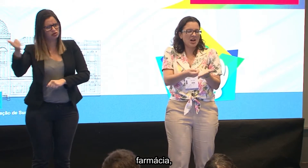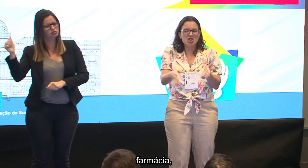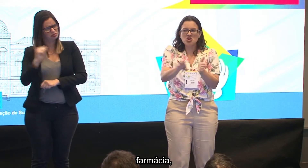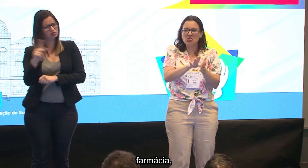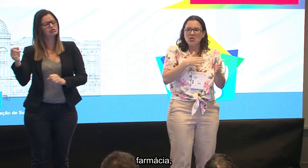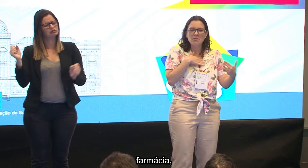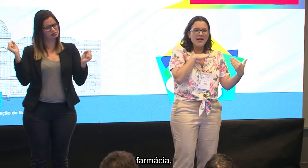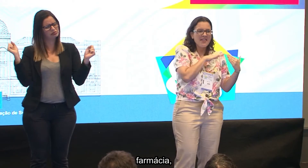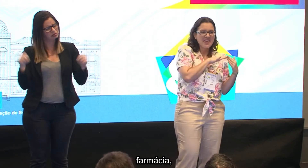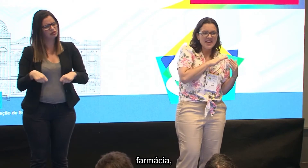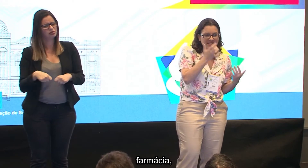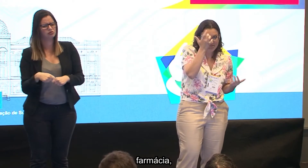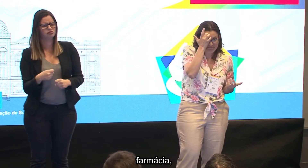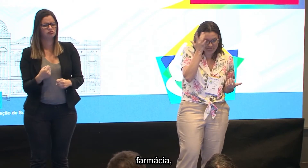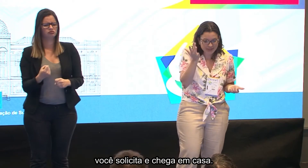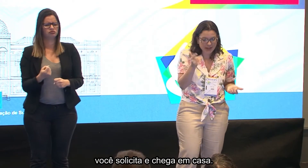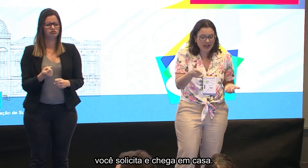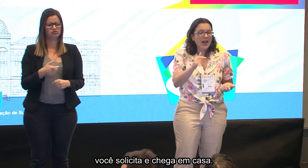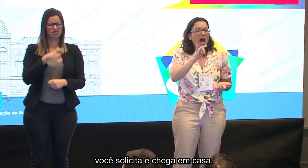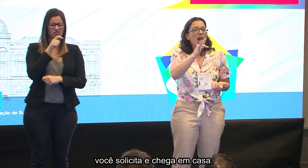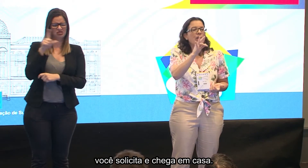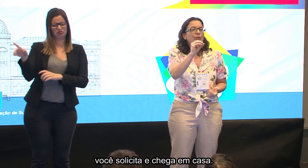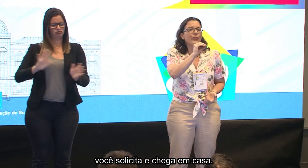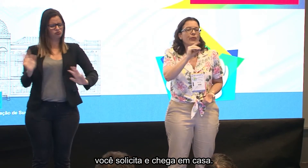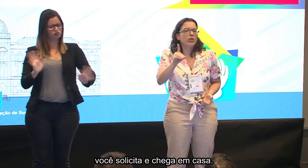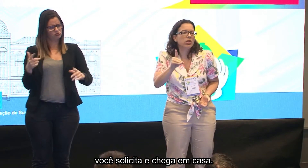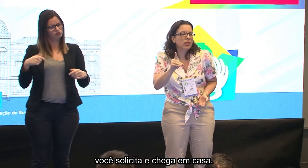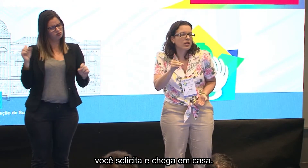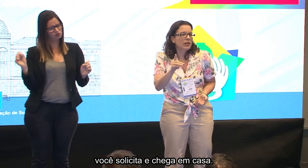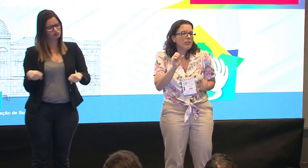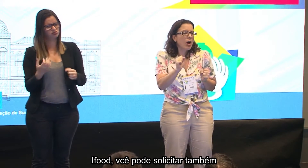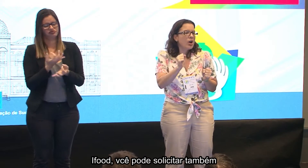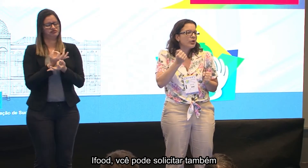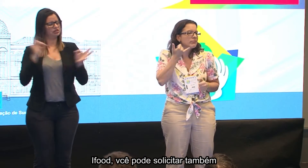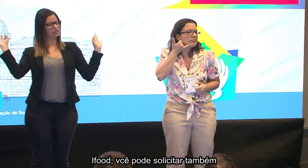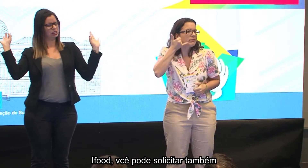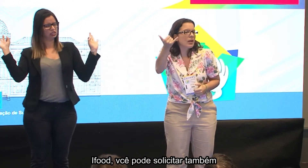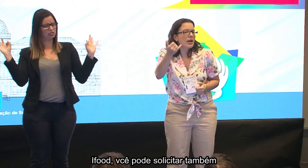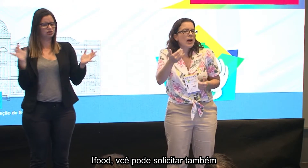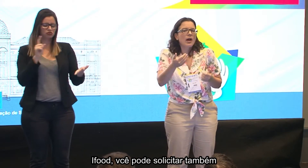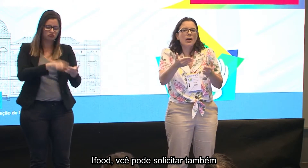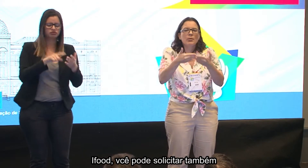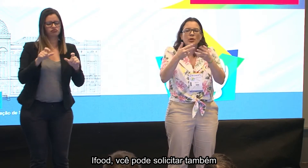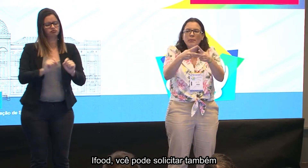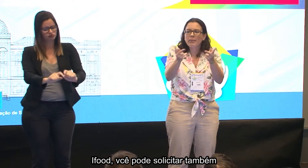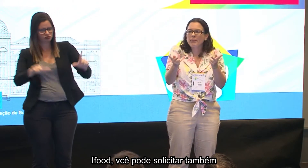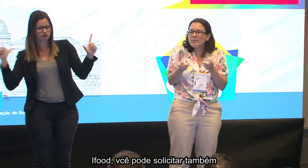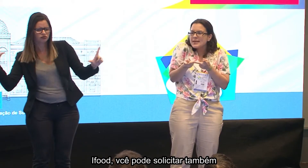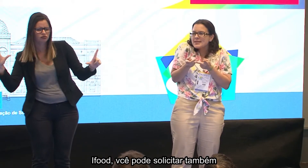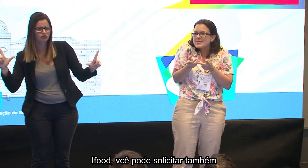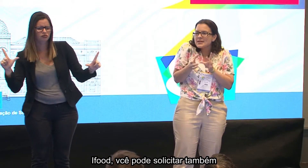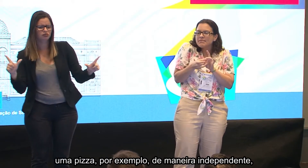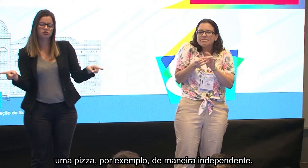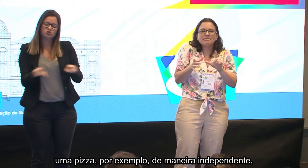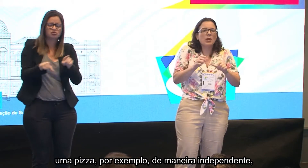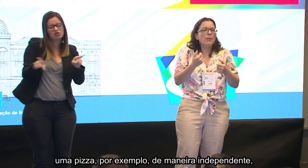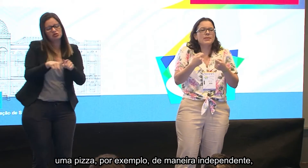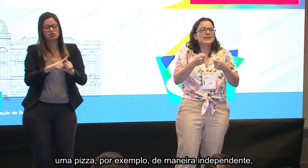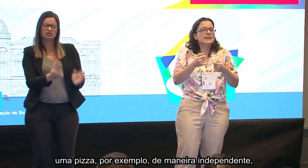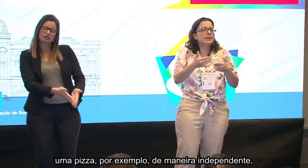mercado, farmácia, você solicita e chega em casa. iFood, você pode solicitar também uma pizza, por exemplo,